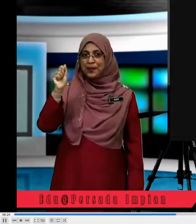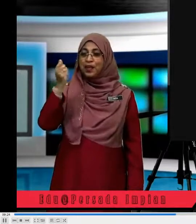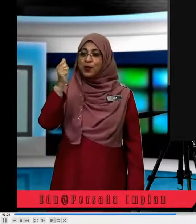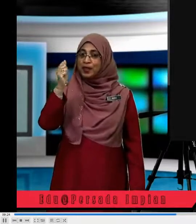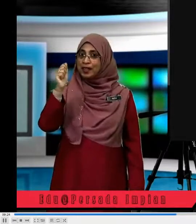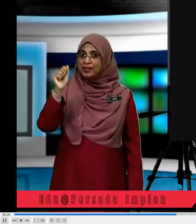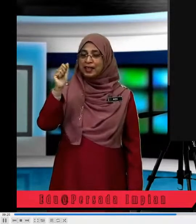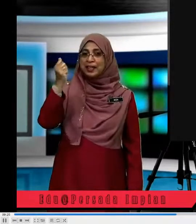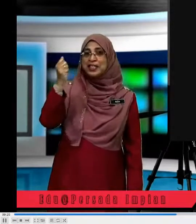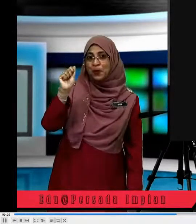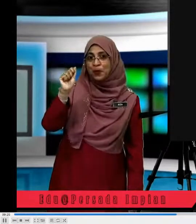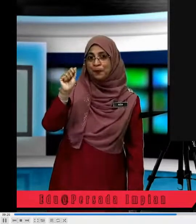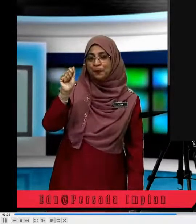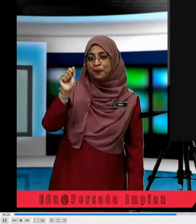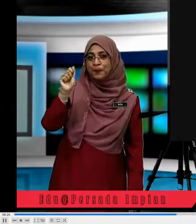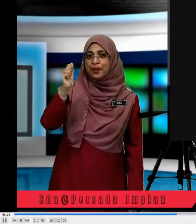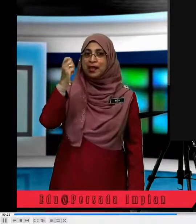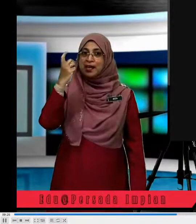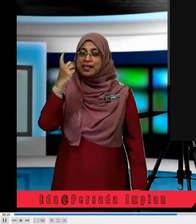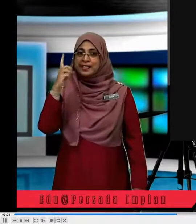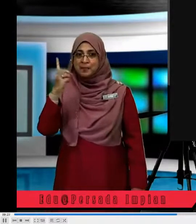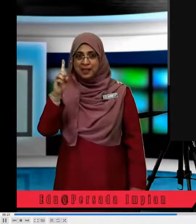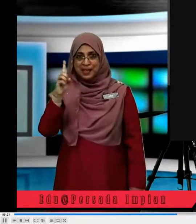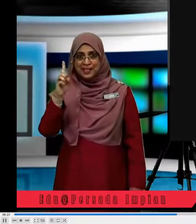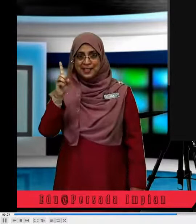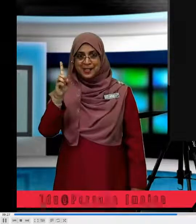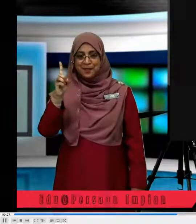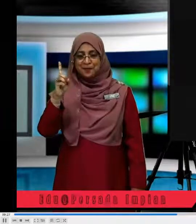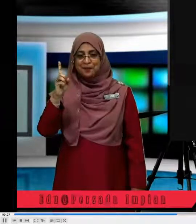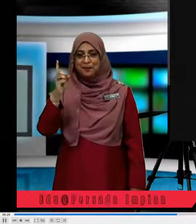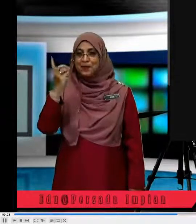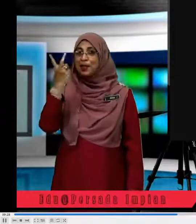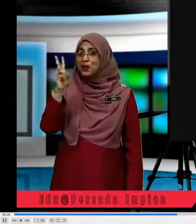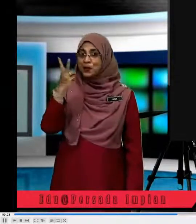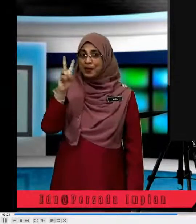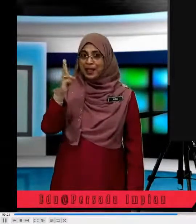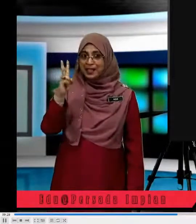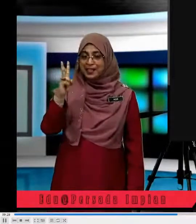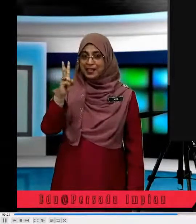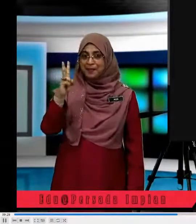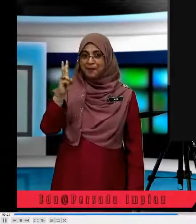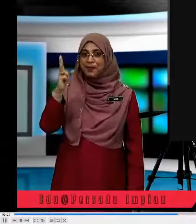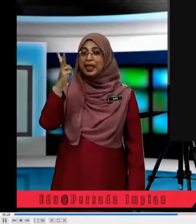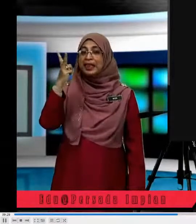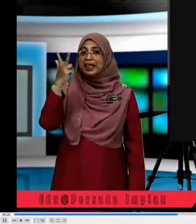10 11 12 13